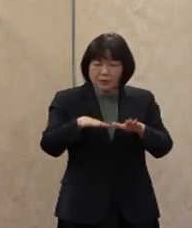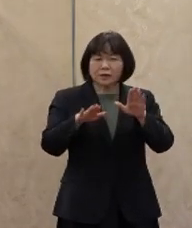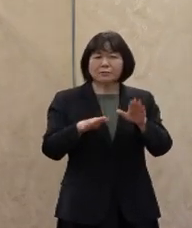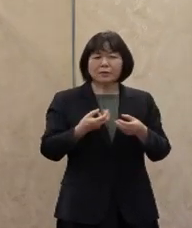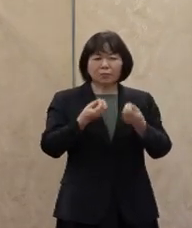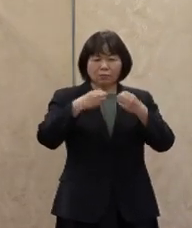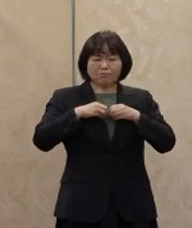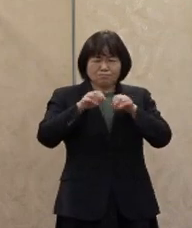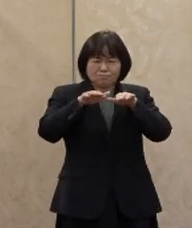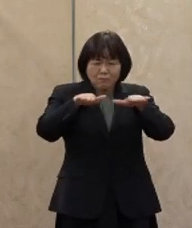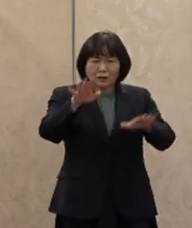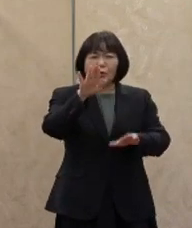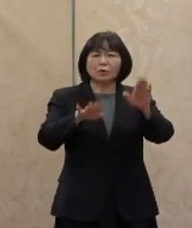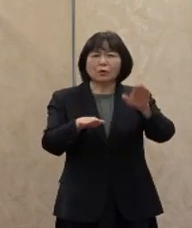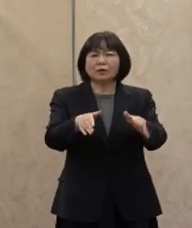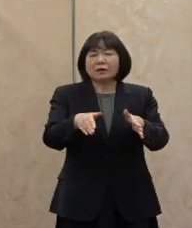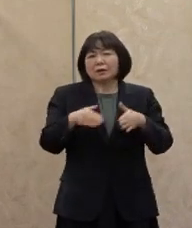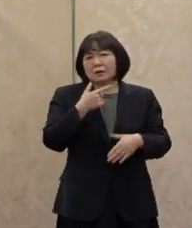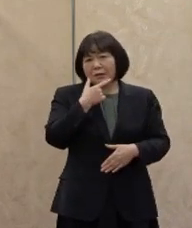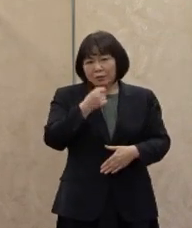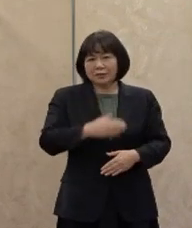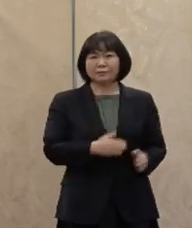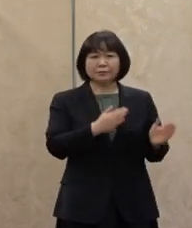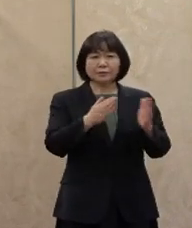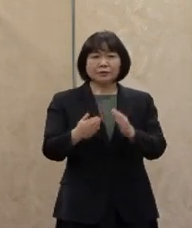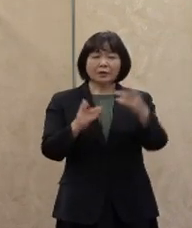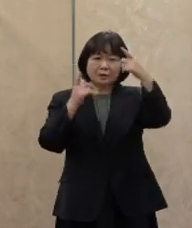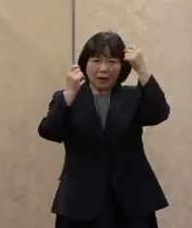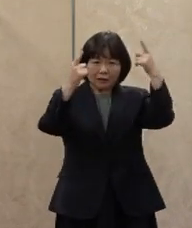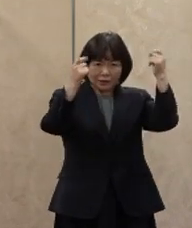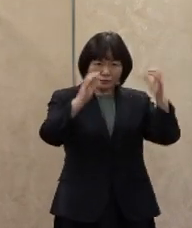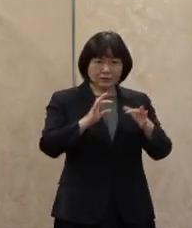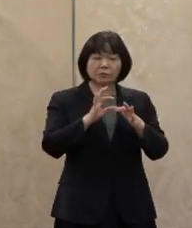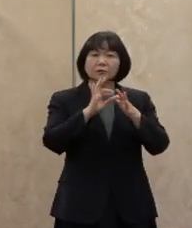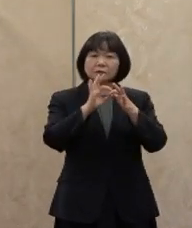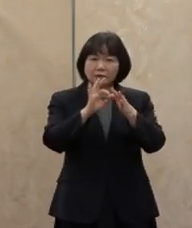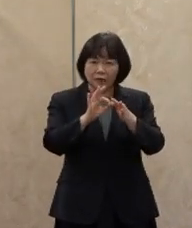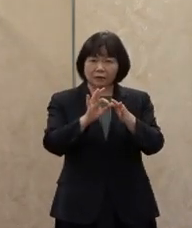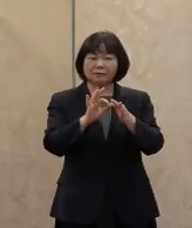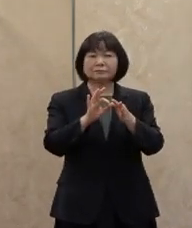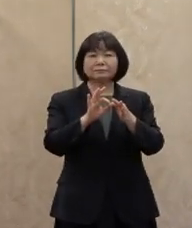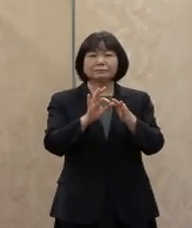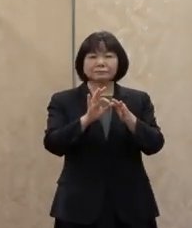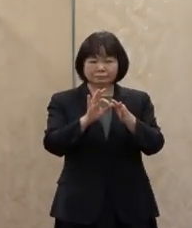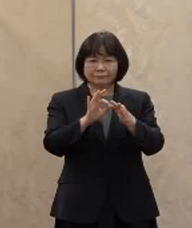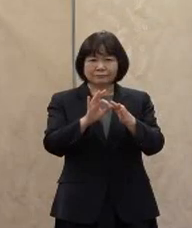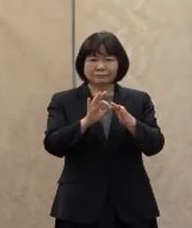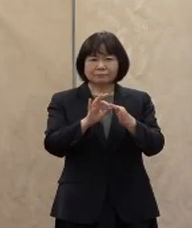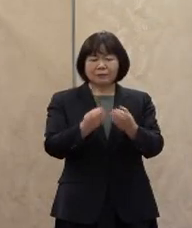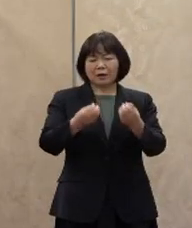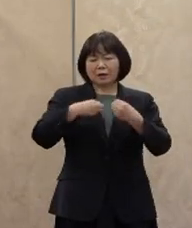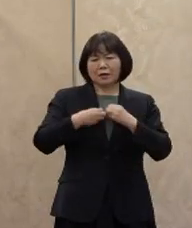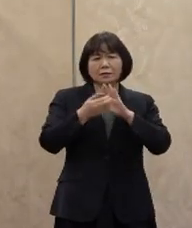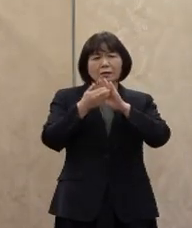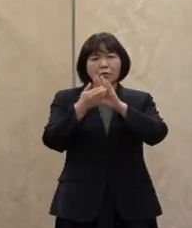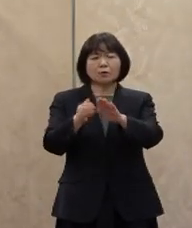ので控えていただければと思います。次、大学です。大学についてはこの感染防止策